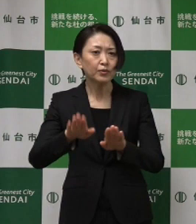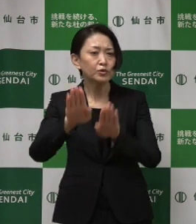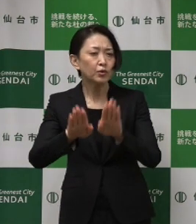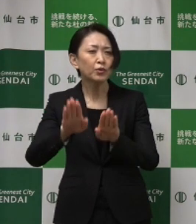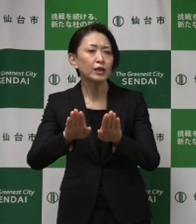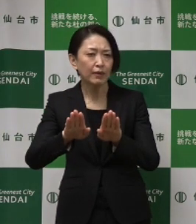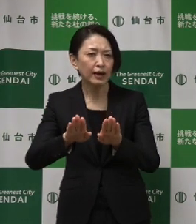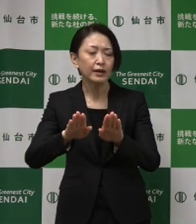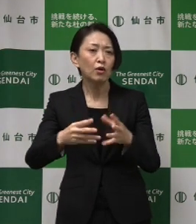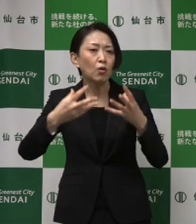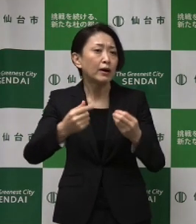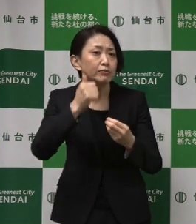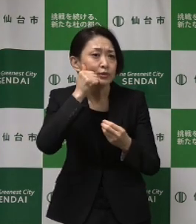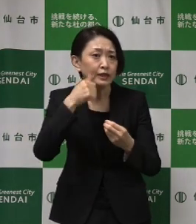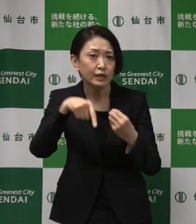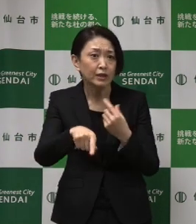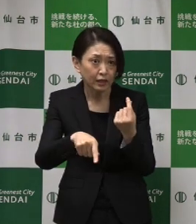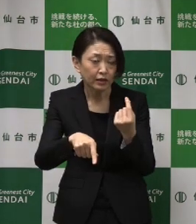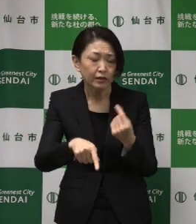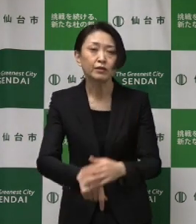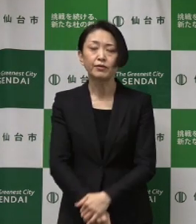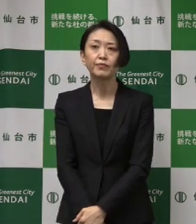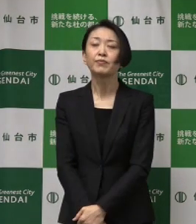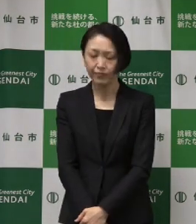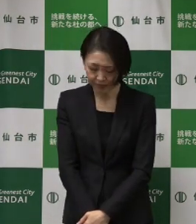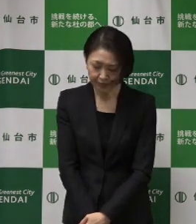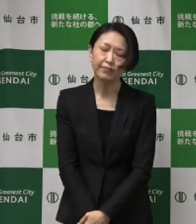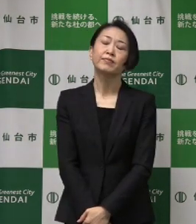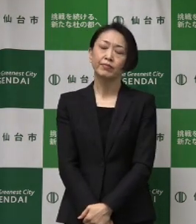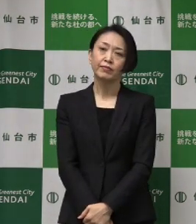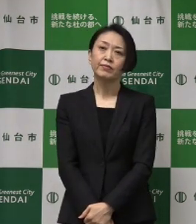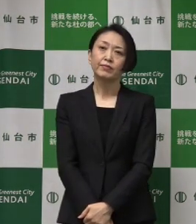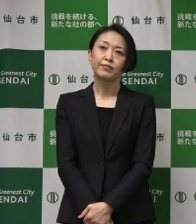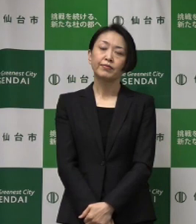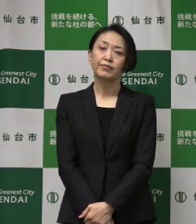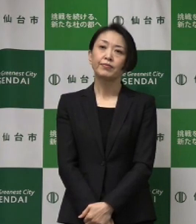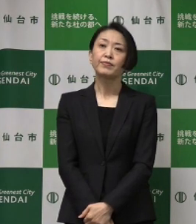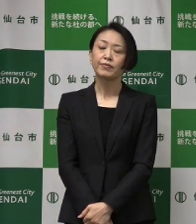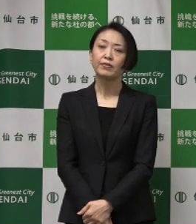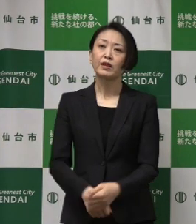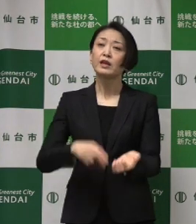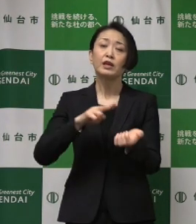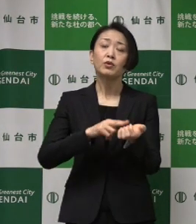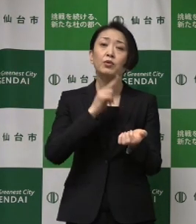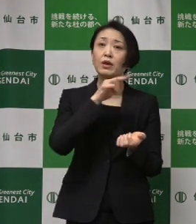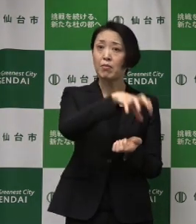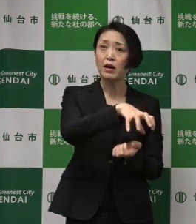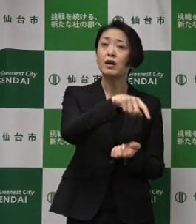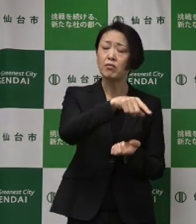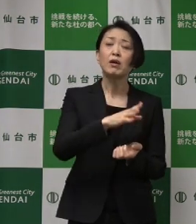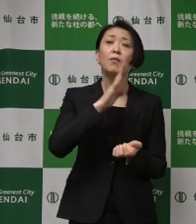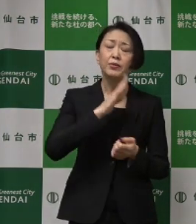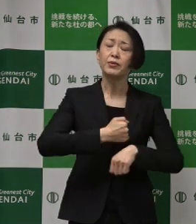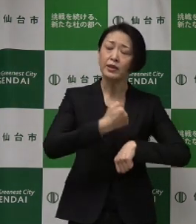準には満たさないという認識で改めてよろしいんでしょうか。 その通りです。医療の現場は本当に厳